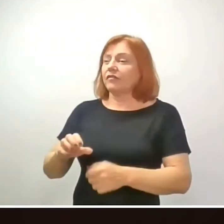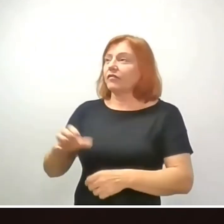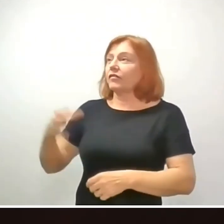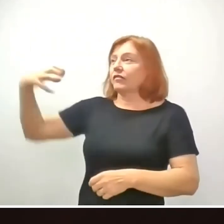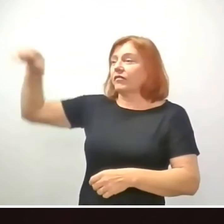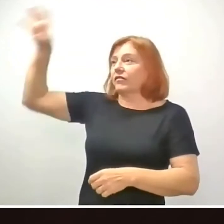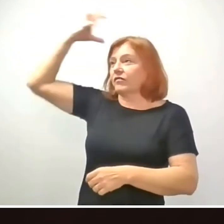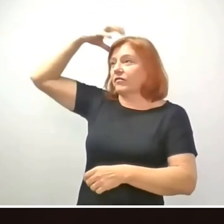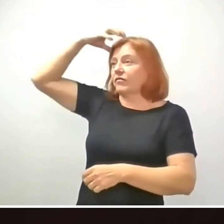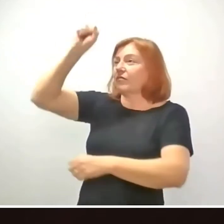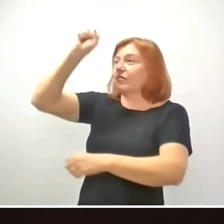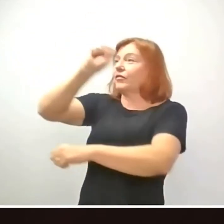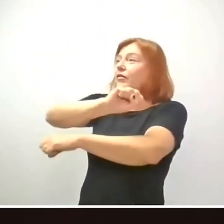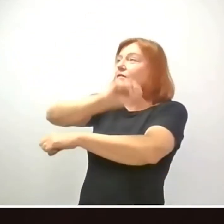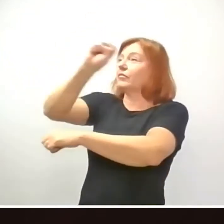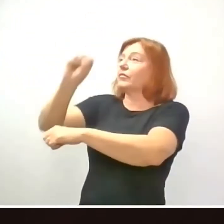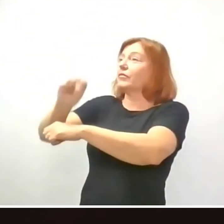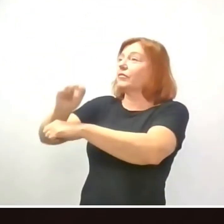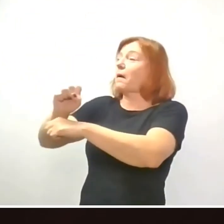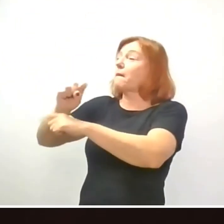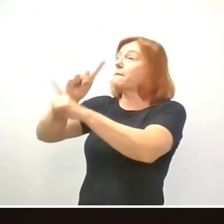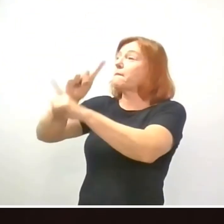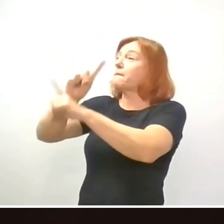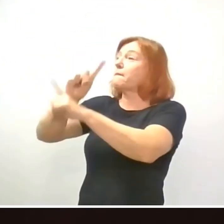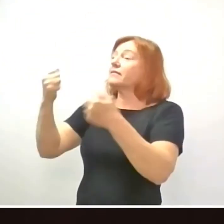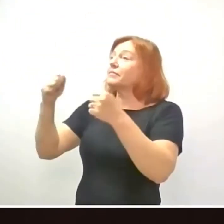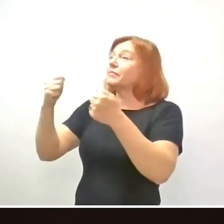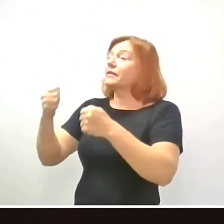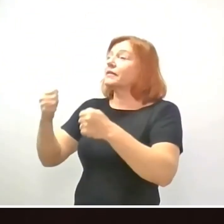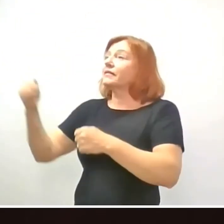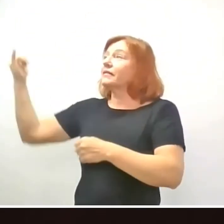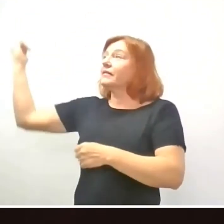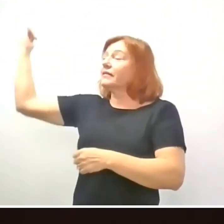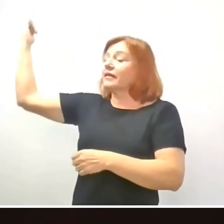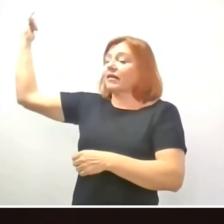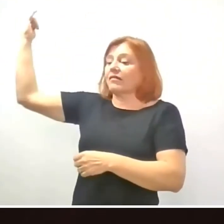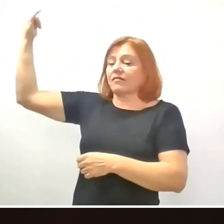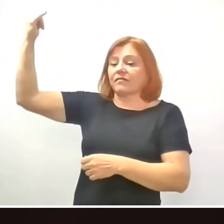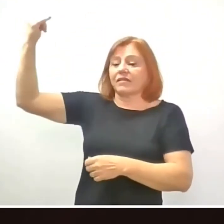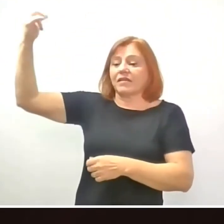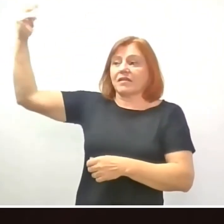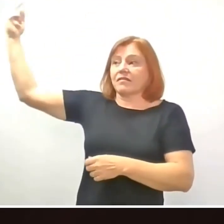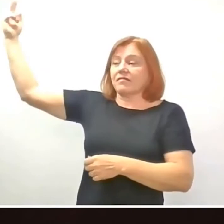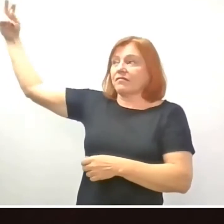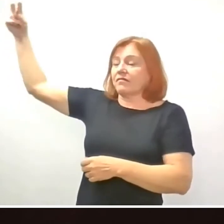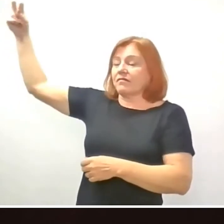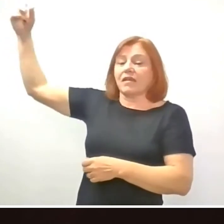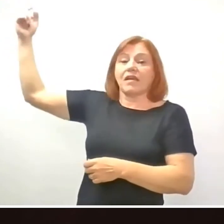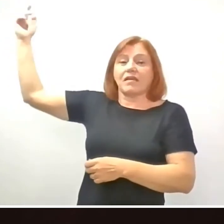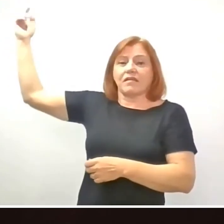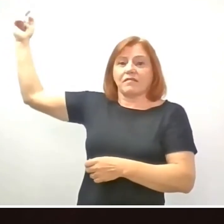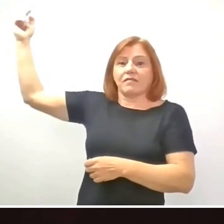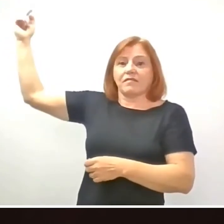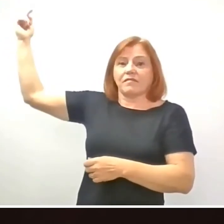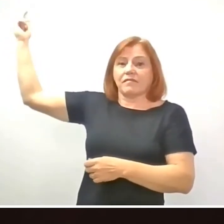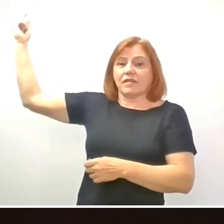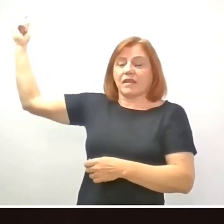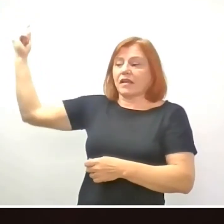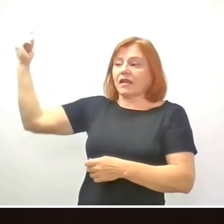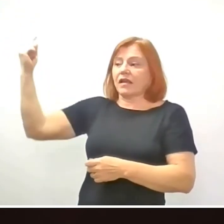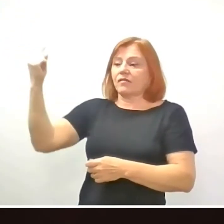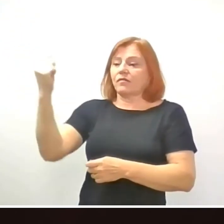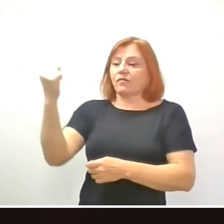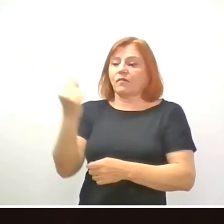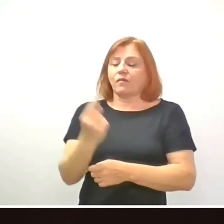mandar Cristo para ser um homem, para ele poder reinar entre os homens. Então, aí Cristo veio aqui na terra